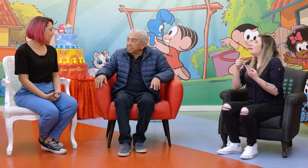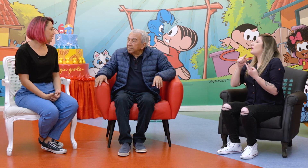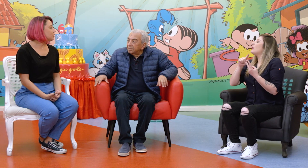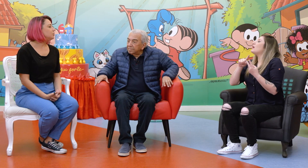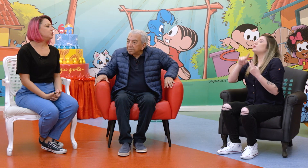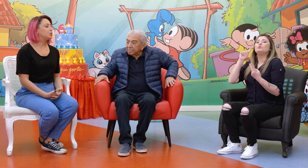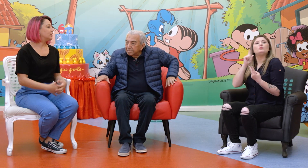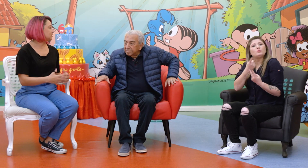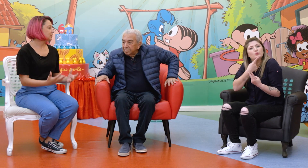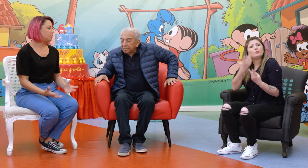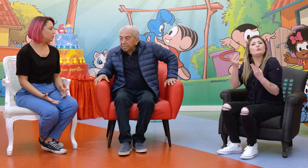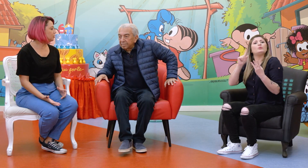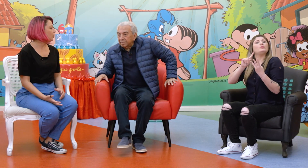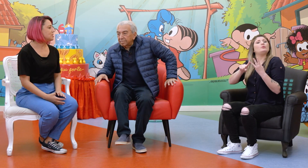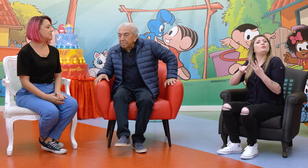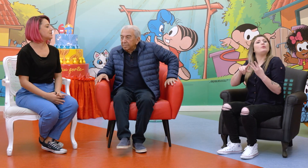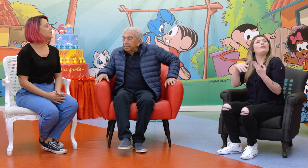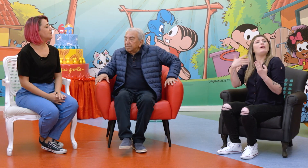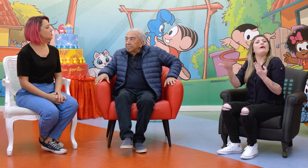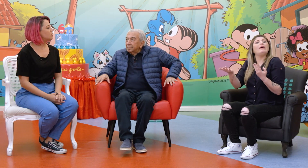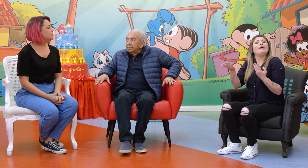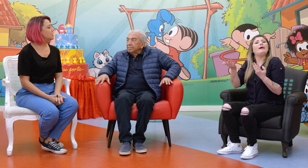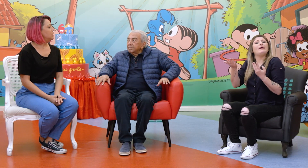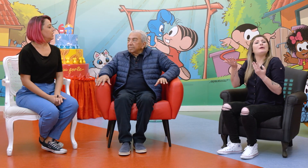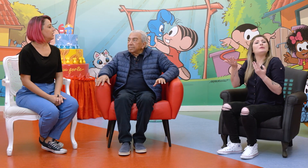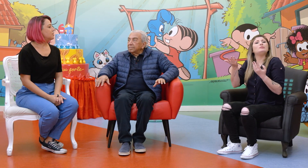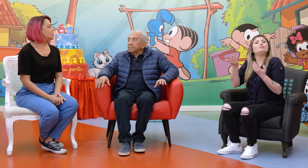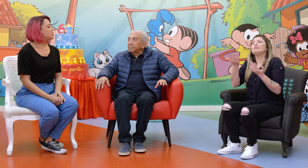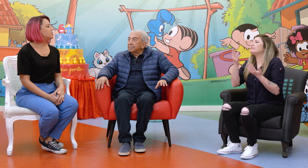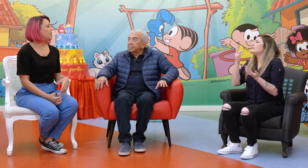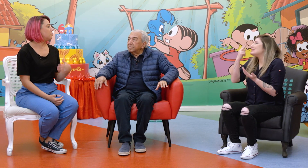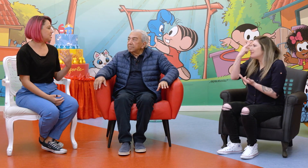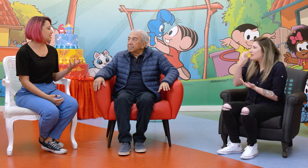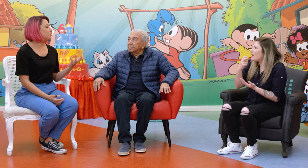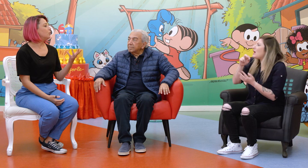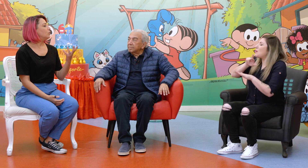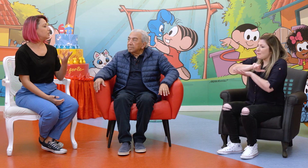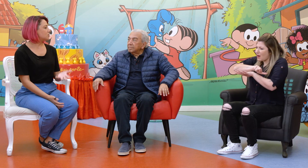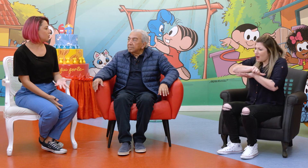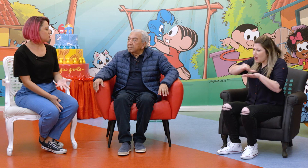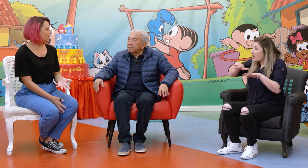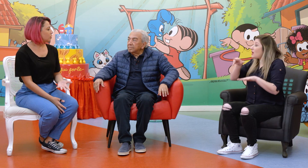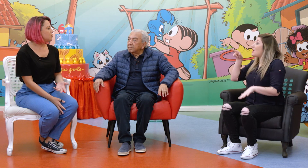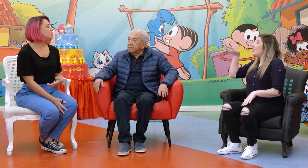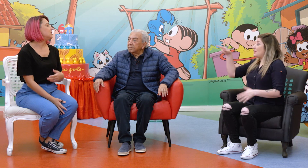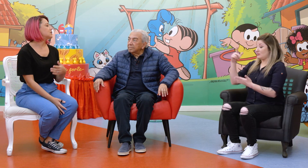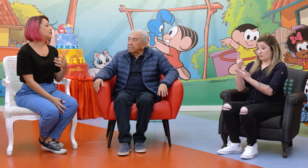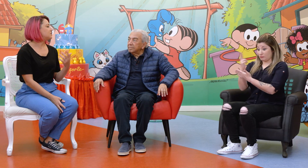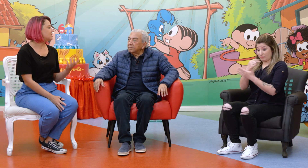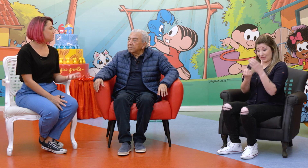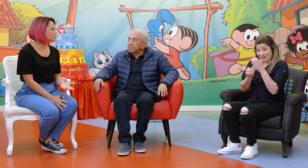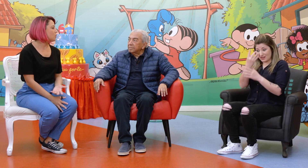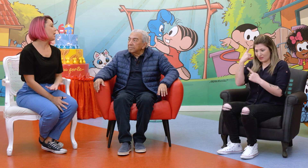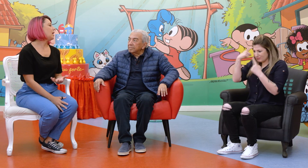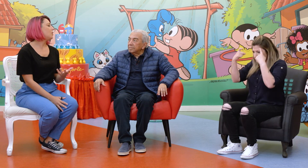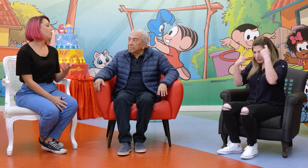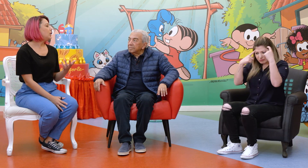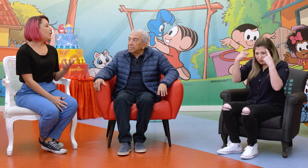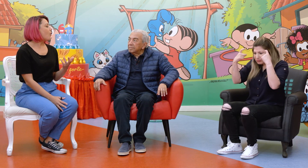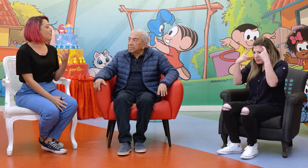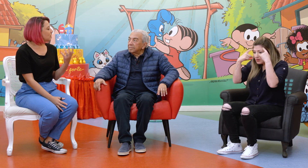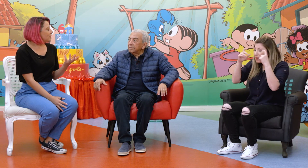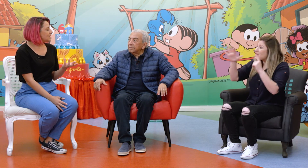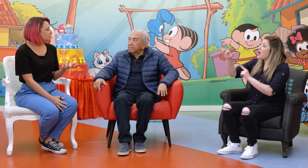né, dentro de todas essas produções, essas criações. Então a gente tem, por exemplo, o transtorno do espectro autista, a deficiência